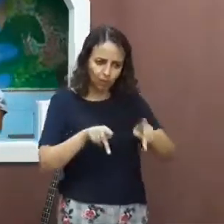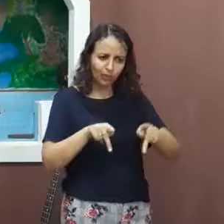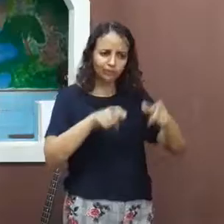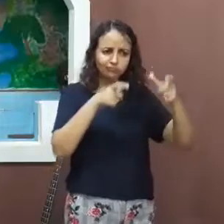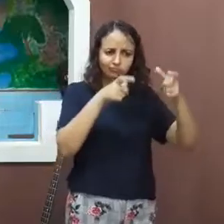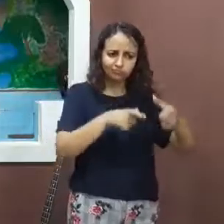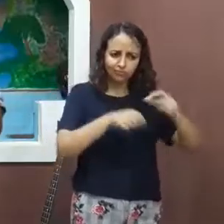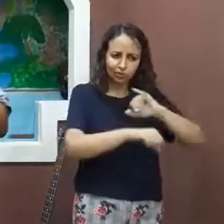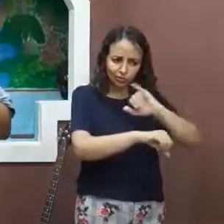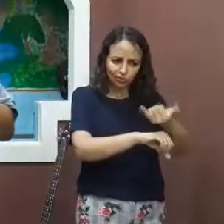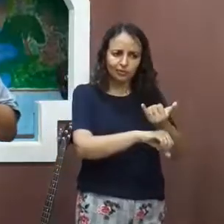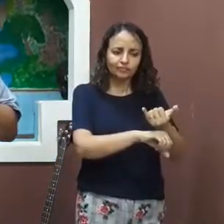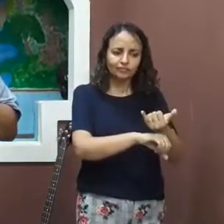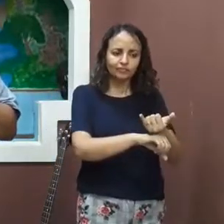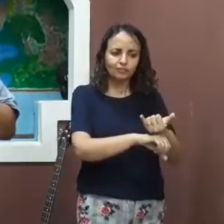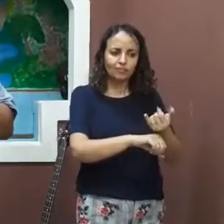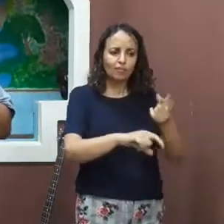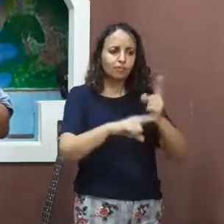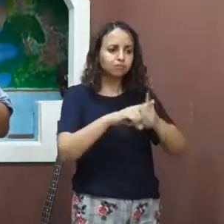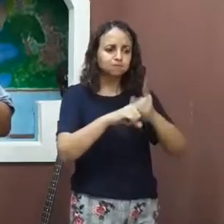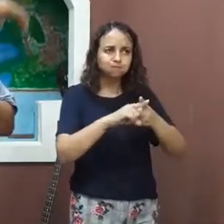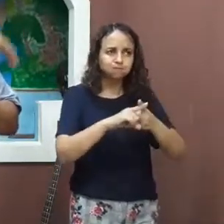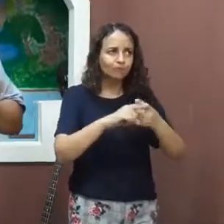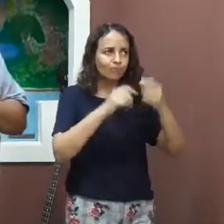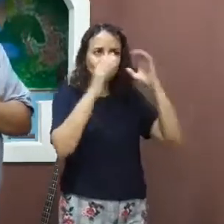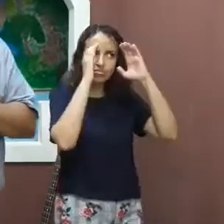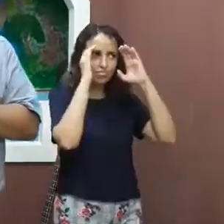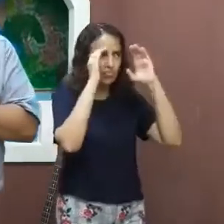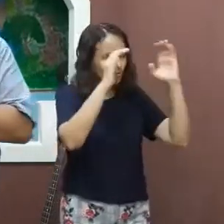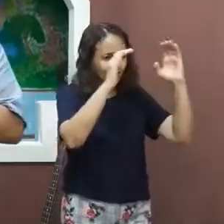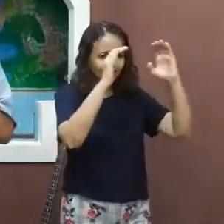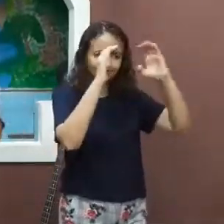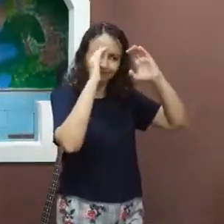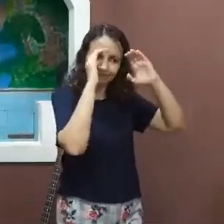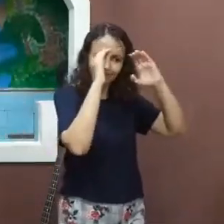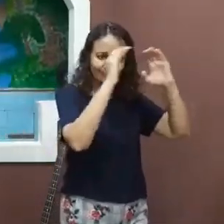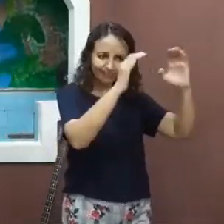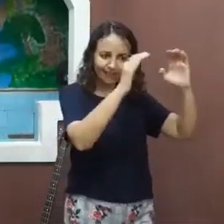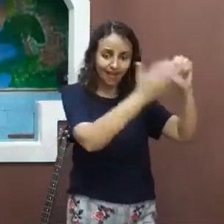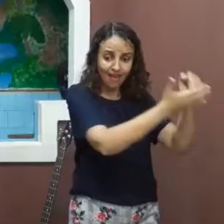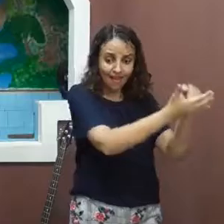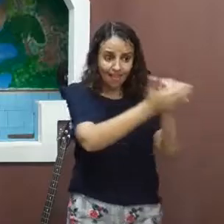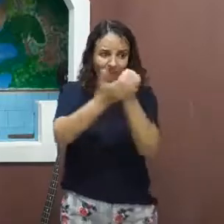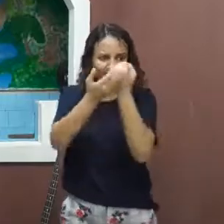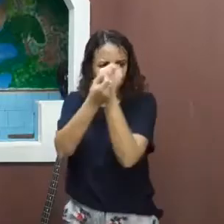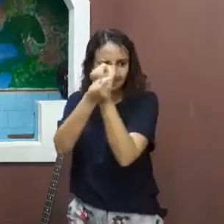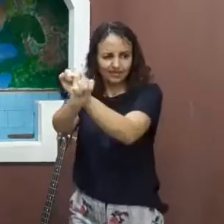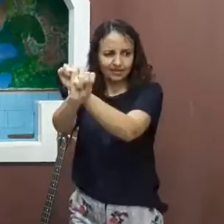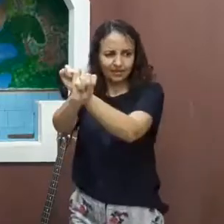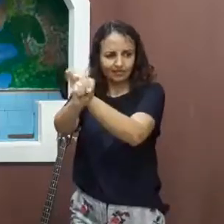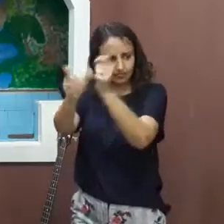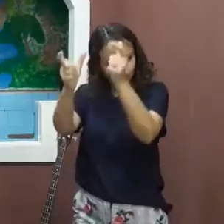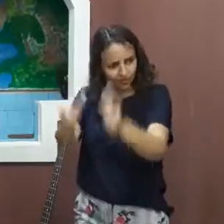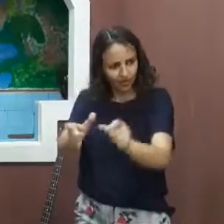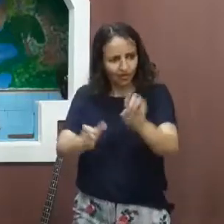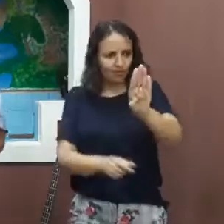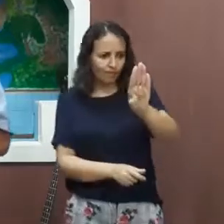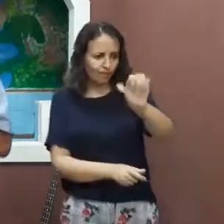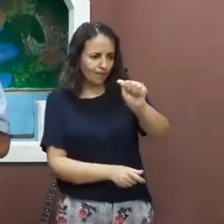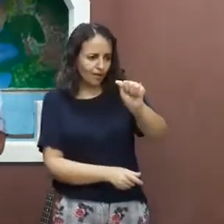devido à desobediência, foi levado cativo à Babilônia. E lá na Babilônia, quando eles eram ainda levados cativos,